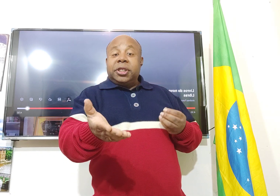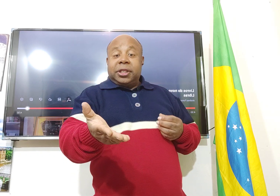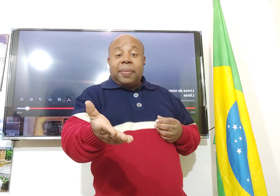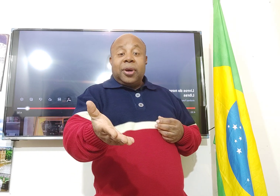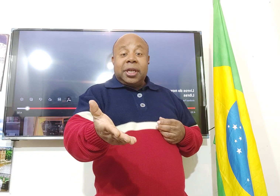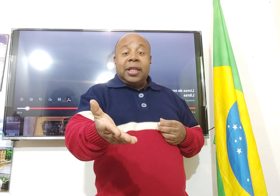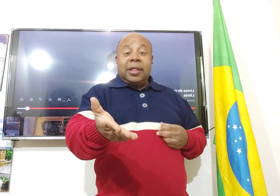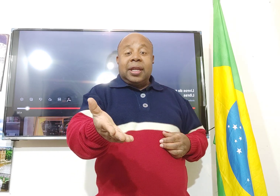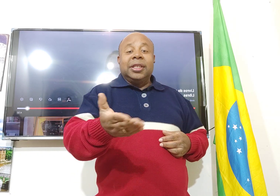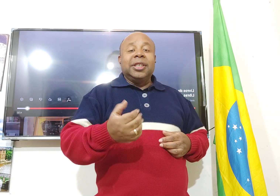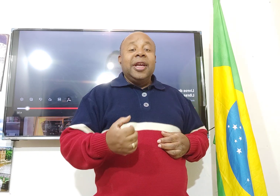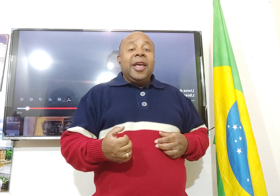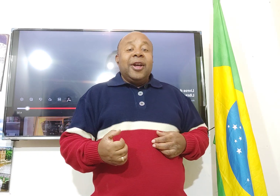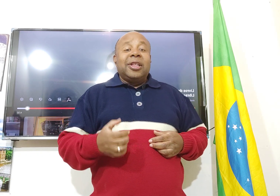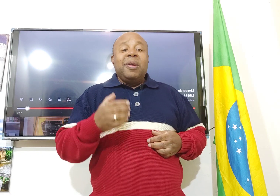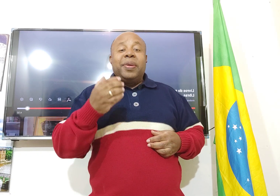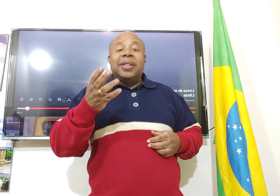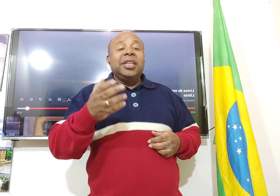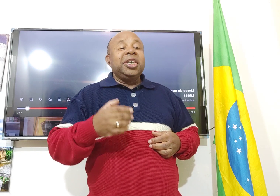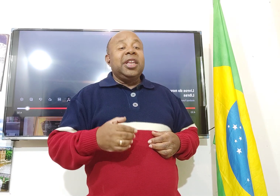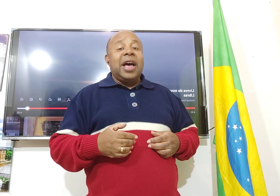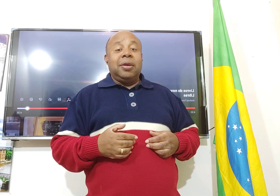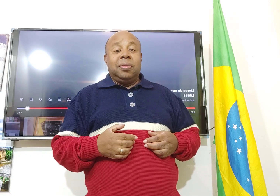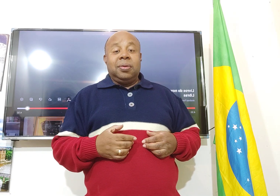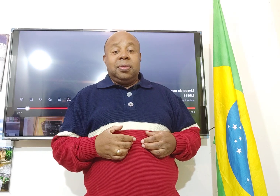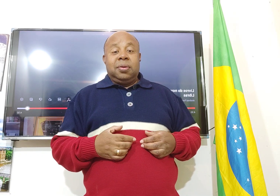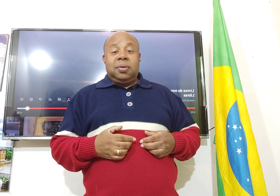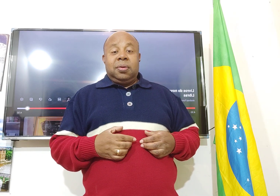Sabe o que eu achei interessante? Eu também pensei indignado.